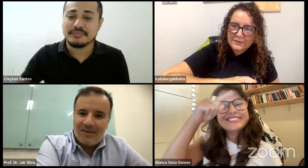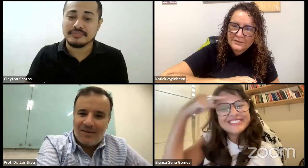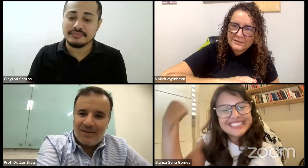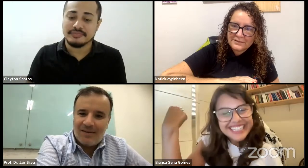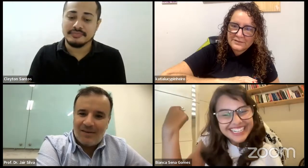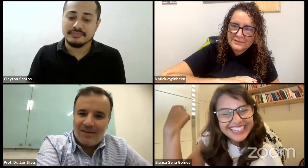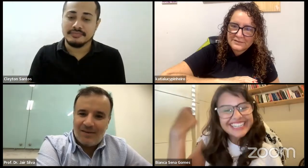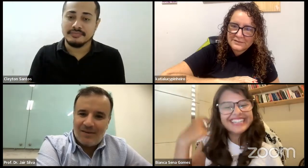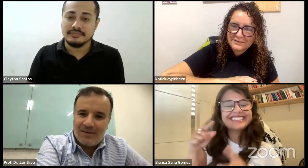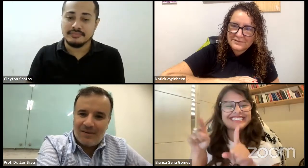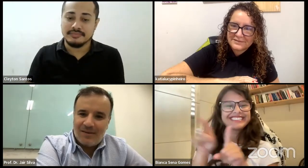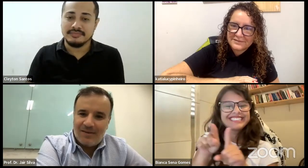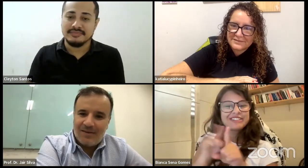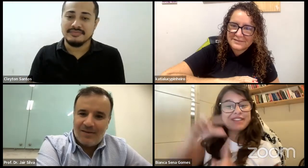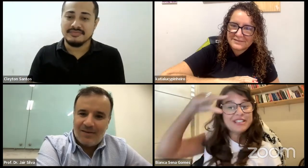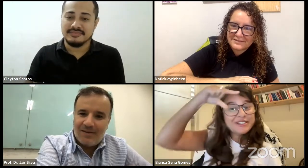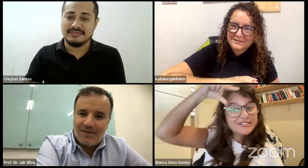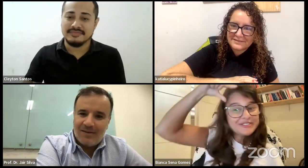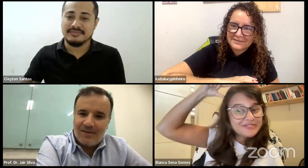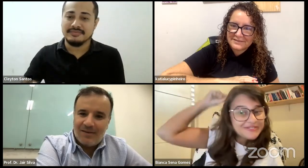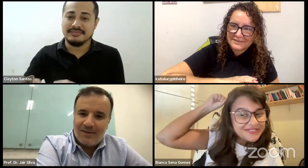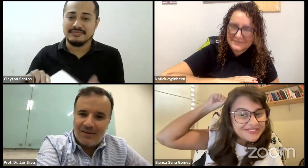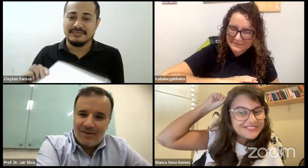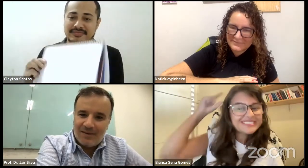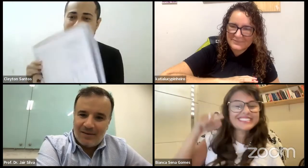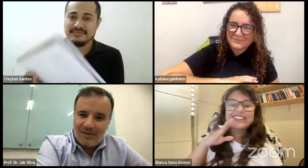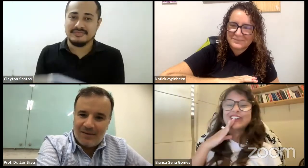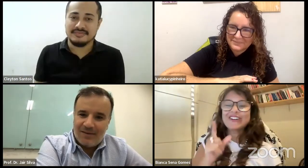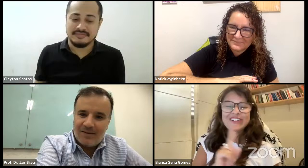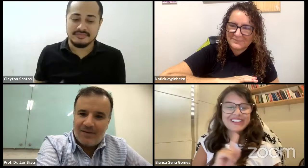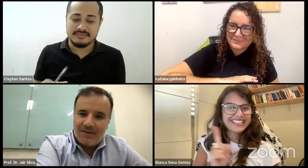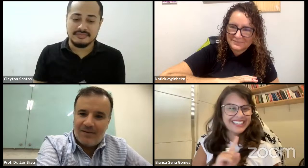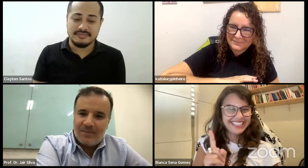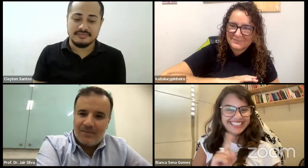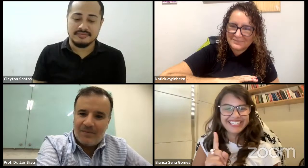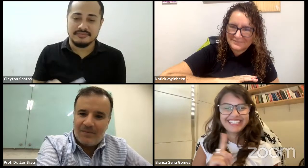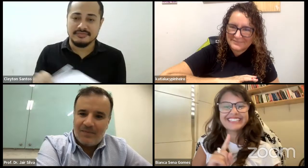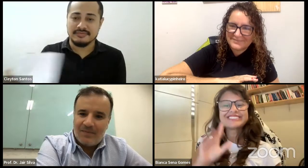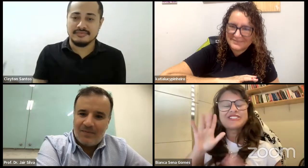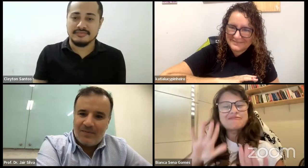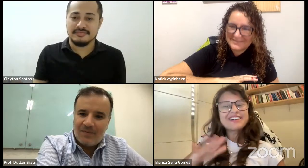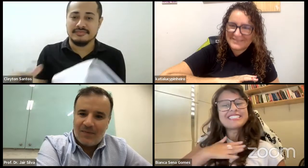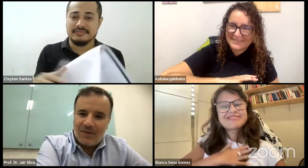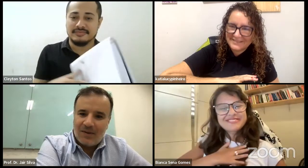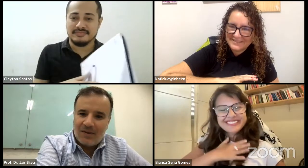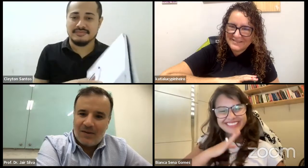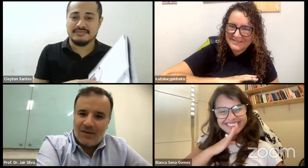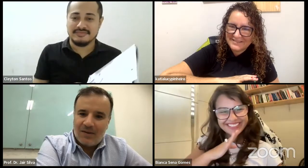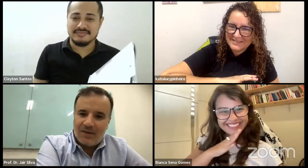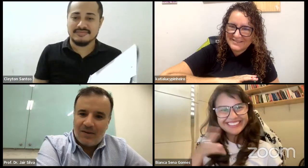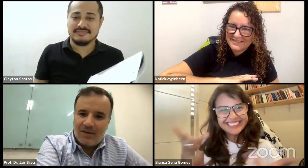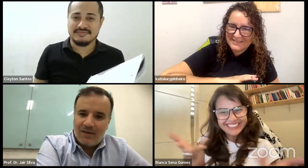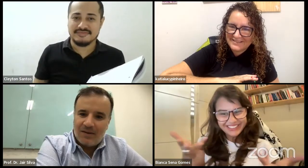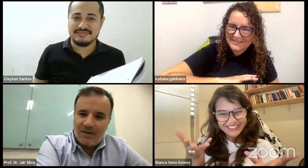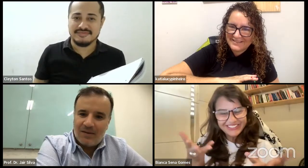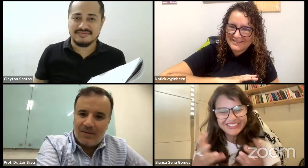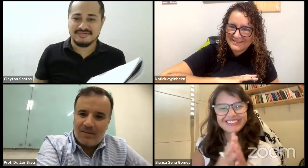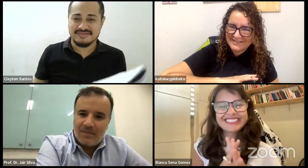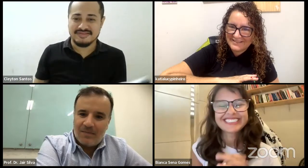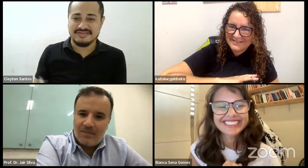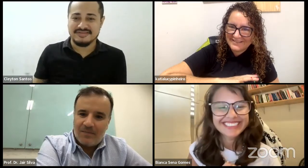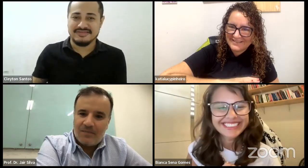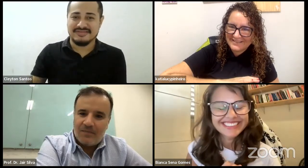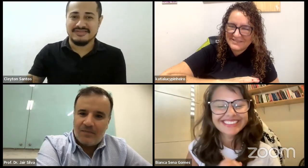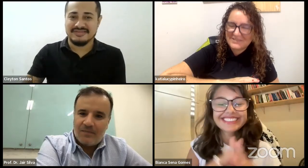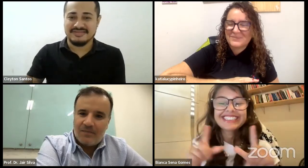muito feliz. E gostaria de cumprimentar também o professor Charley, o professor Alexandre, que eu não conhecia, mas estou muito